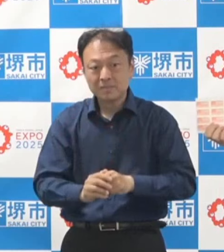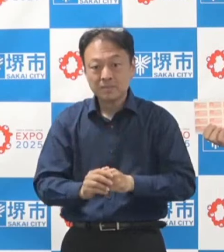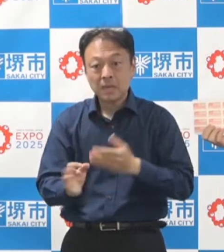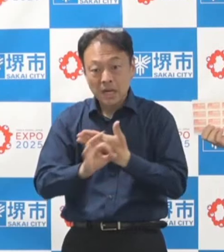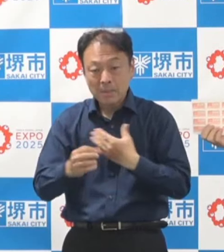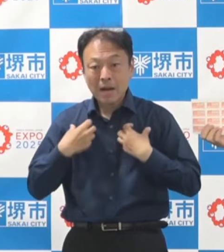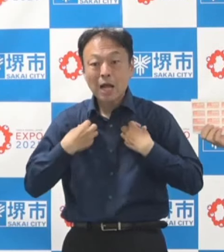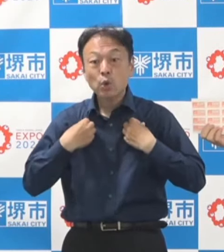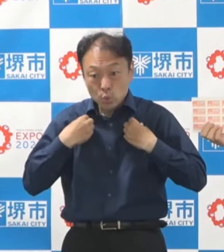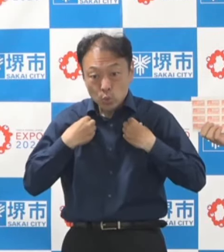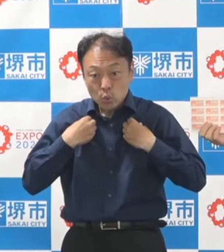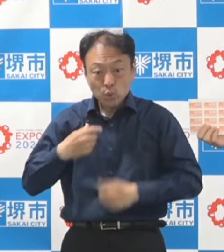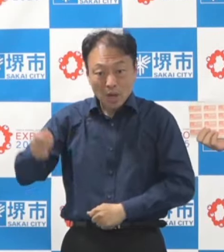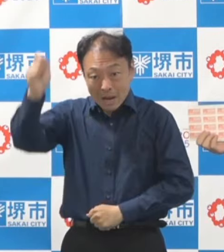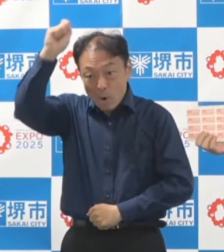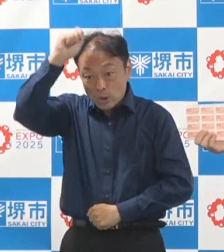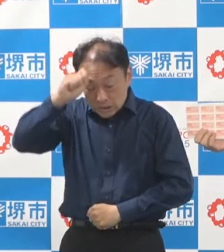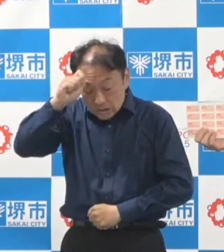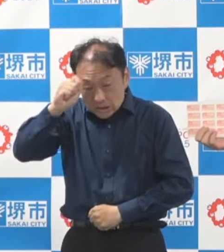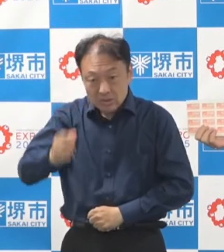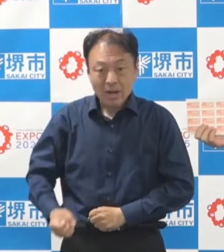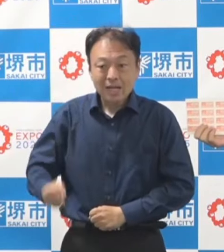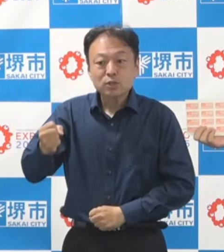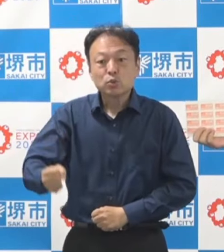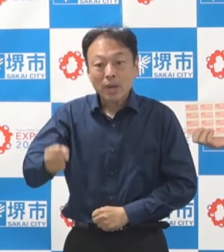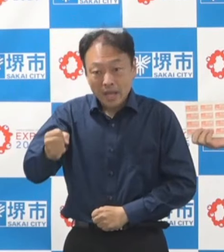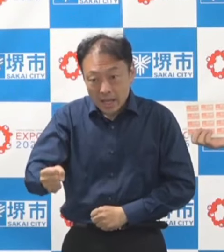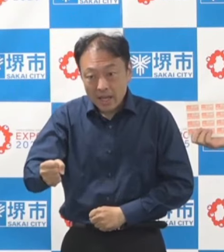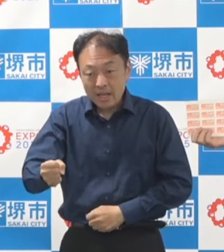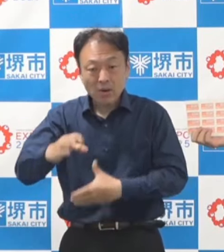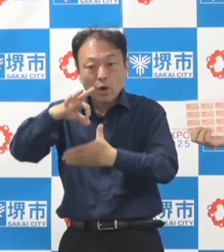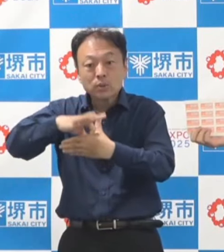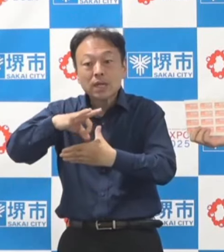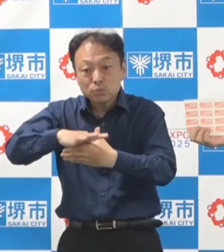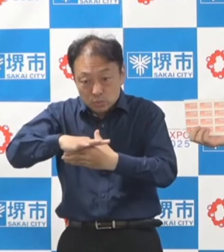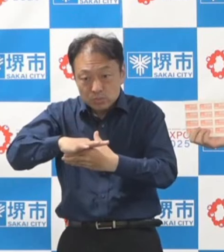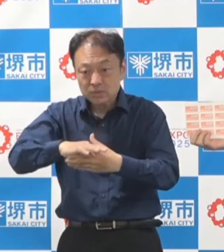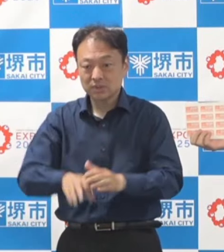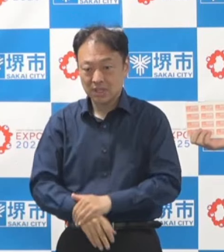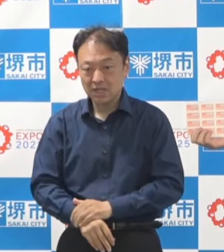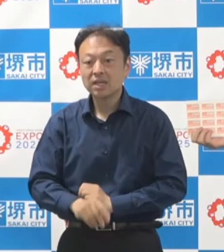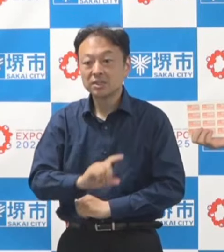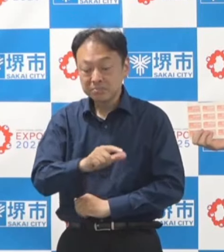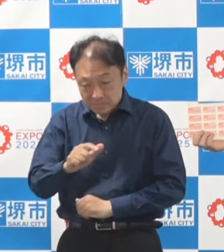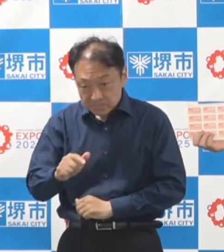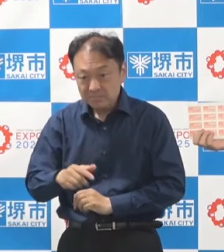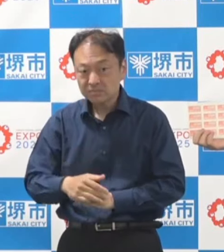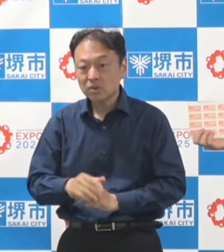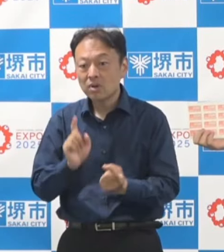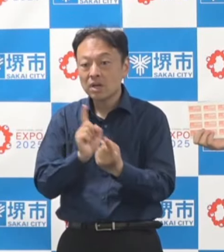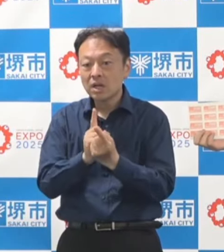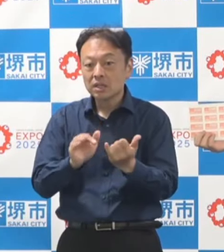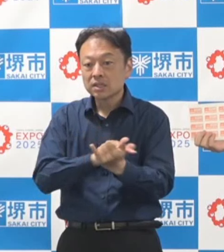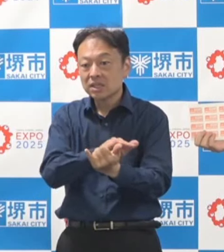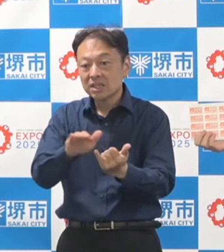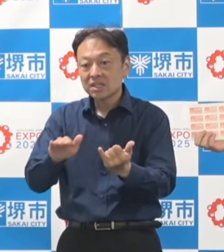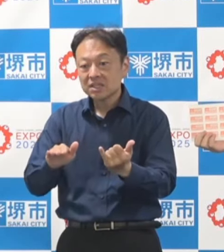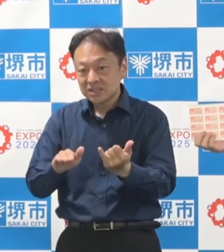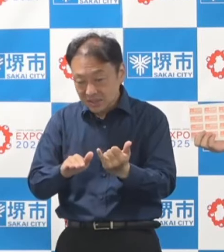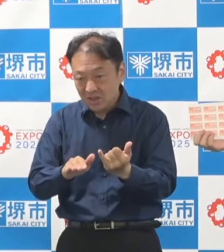ったり帽子、杖、また財布と対象の方、見